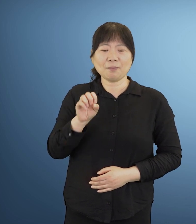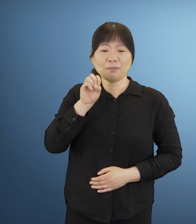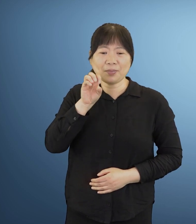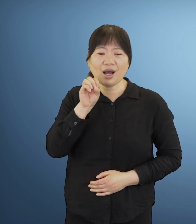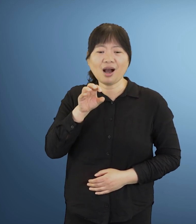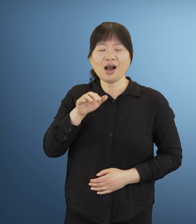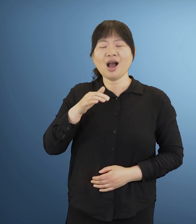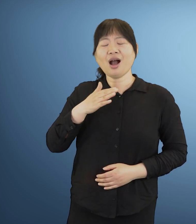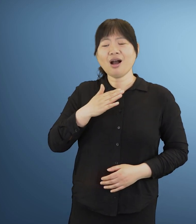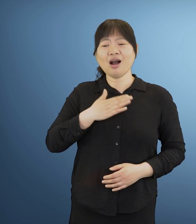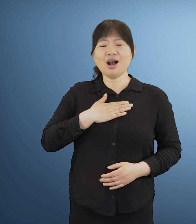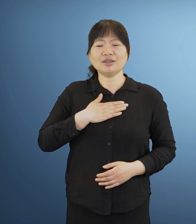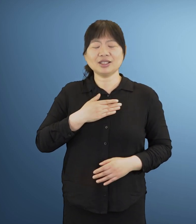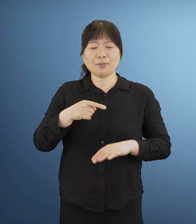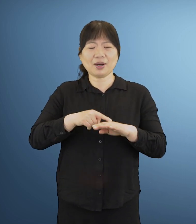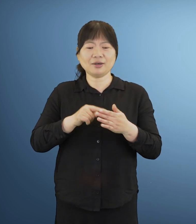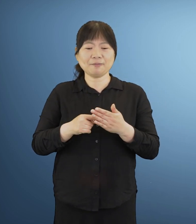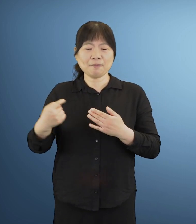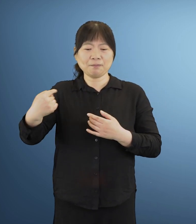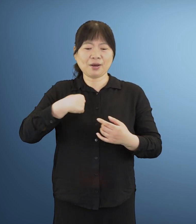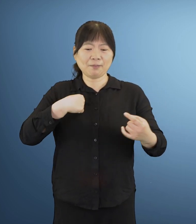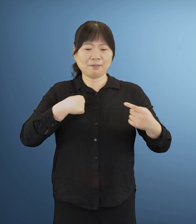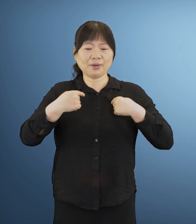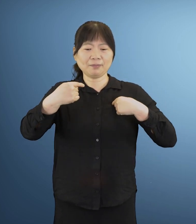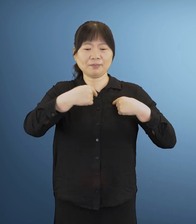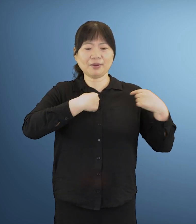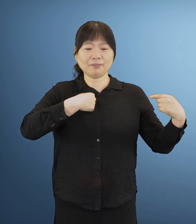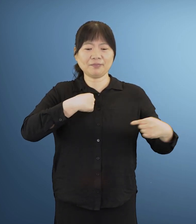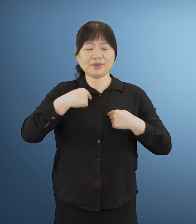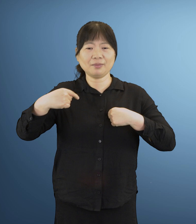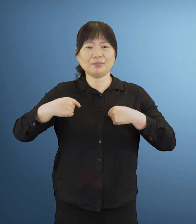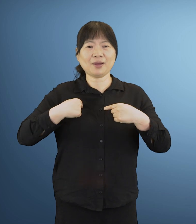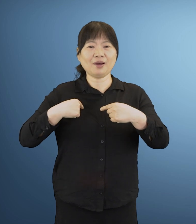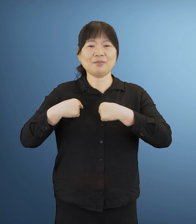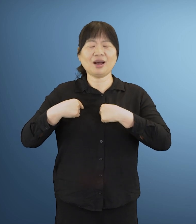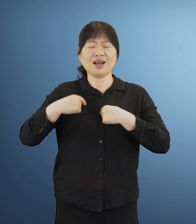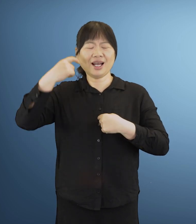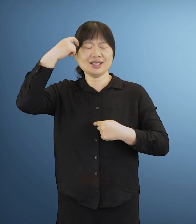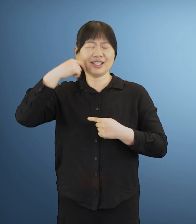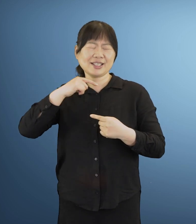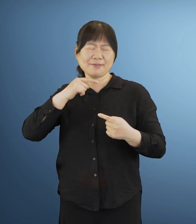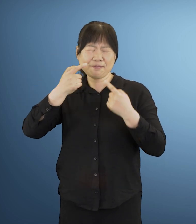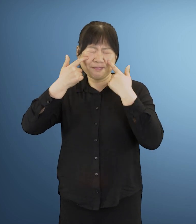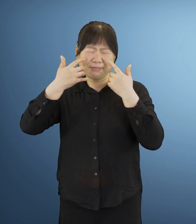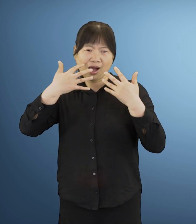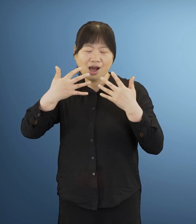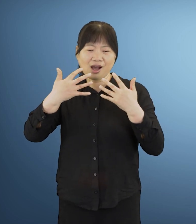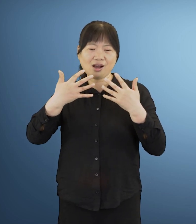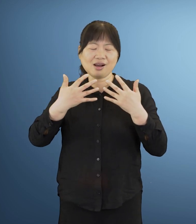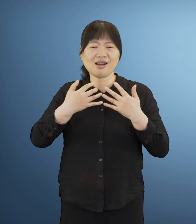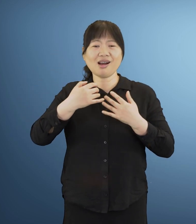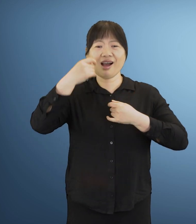전부 나한테 하는 얘기 같고 사무치고 또 이런 시기가 와요.